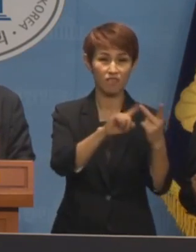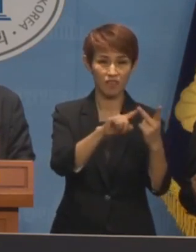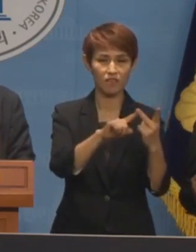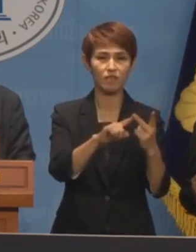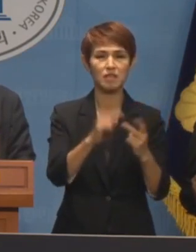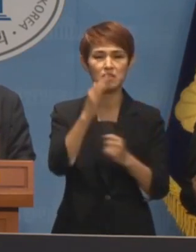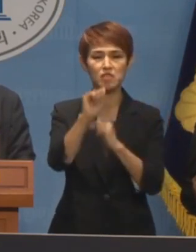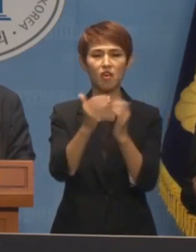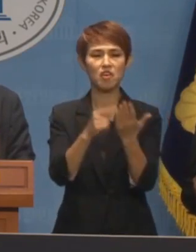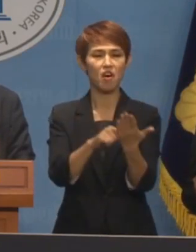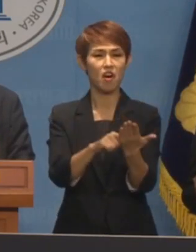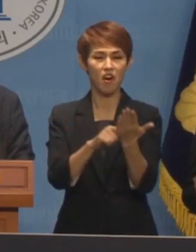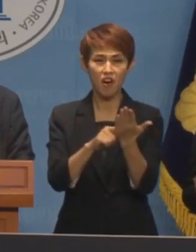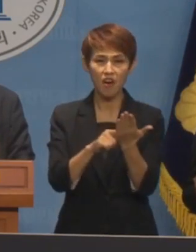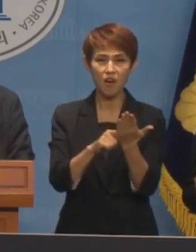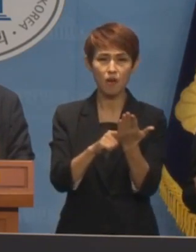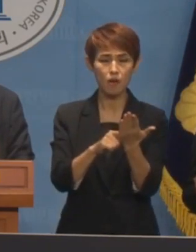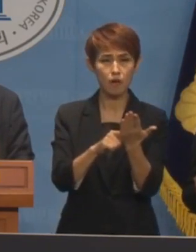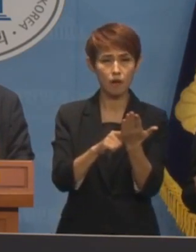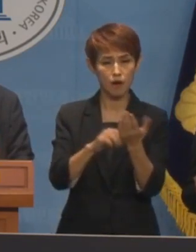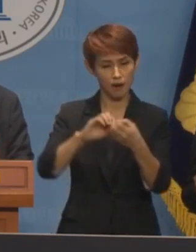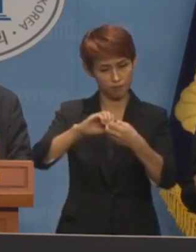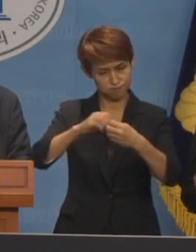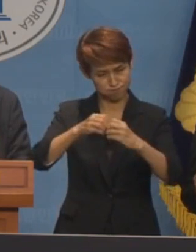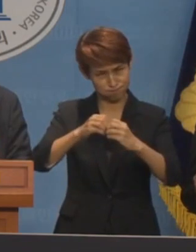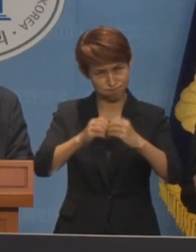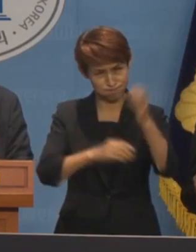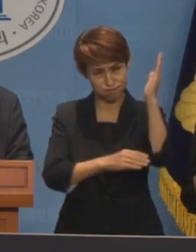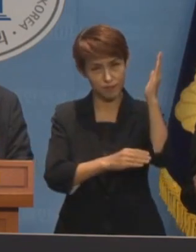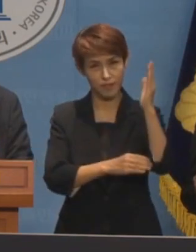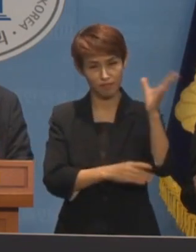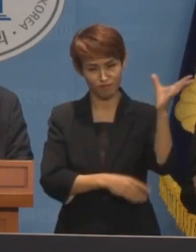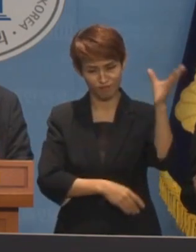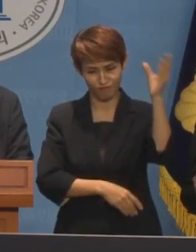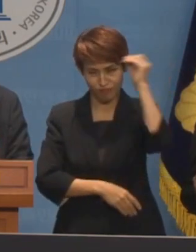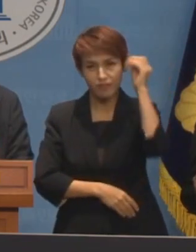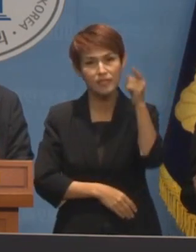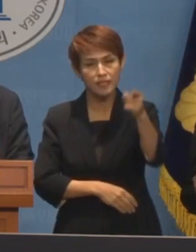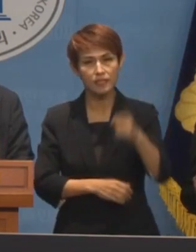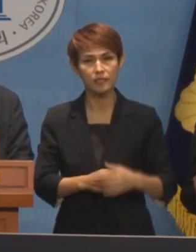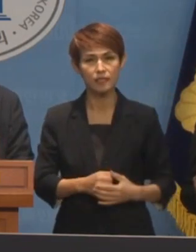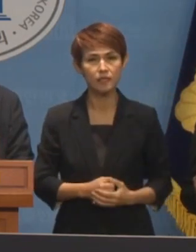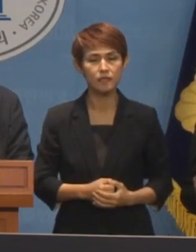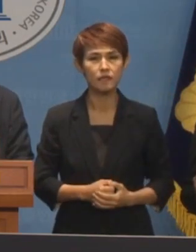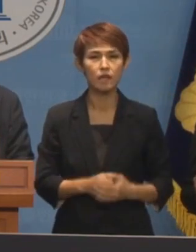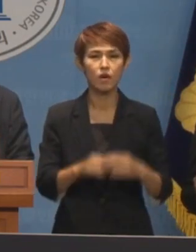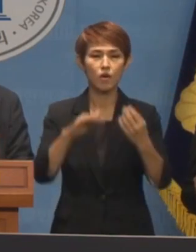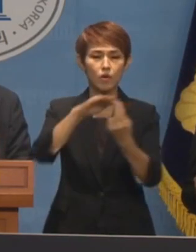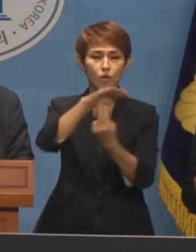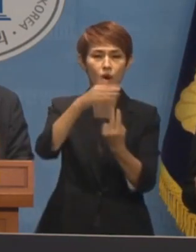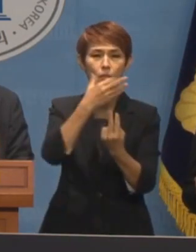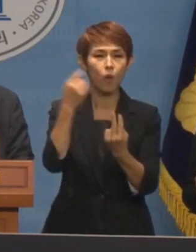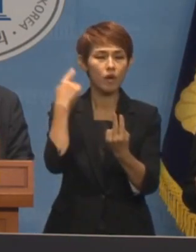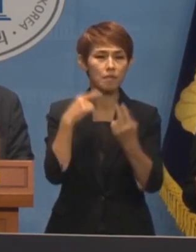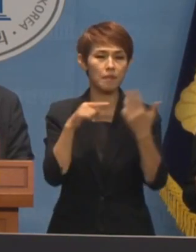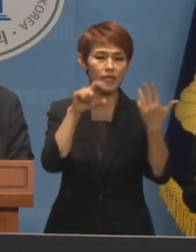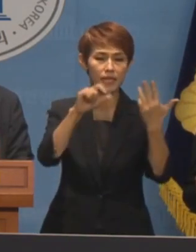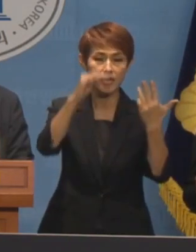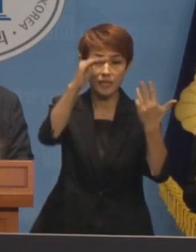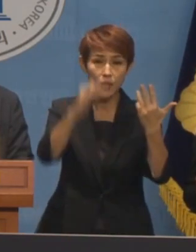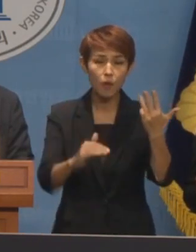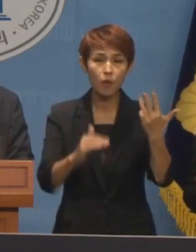성경을 인용하면 똑바로 인용해야지 무식한 것이 드러났습니다. 요한복음 8장 마지막에 뭐라고